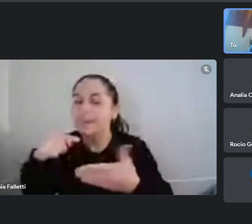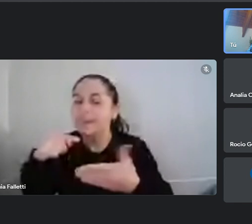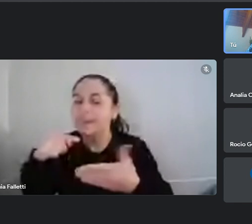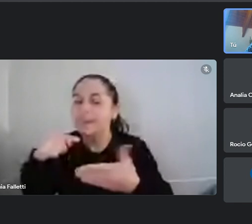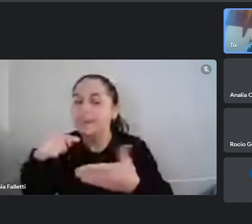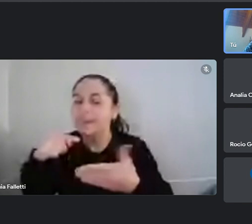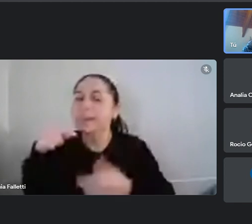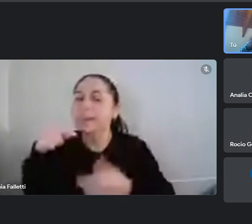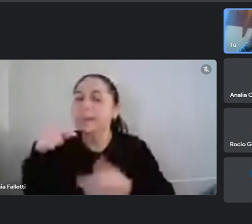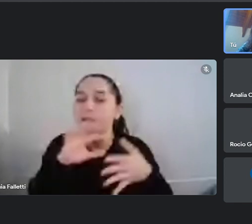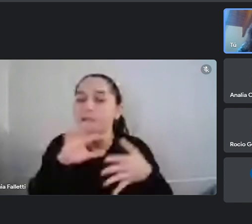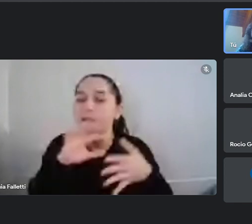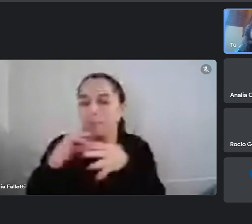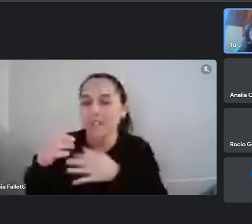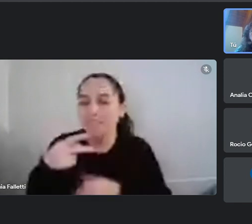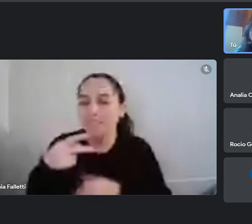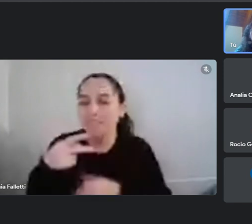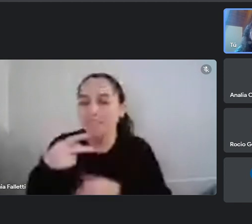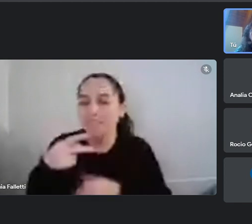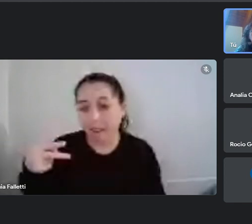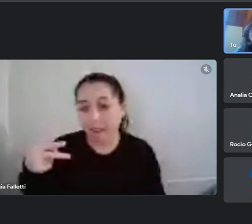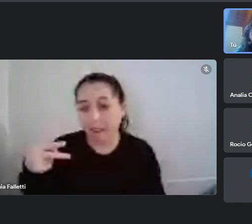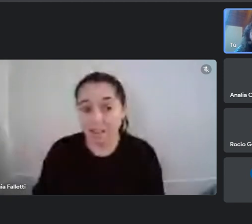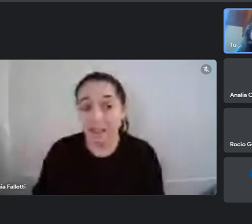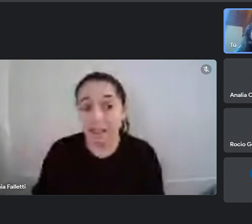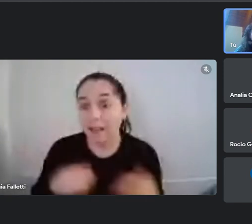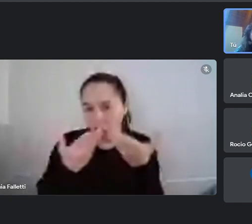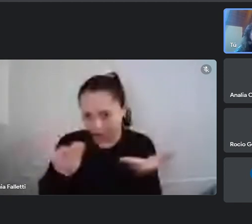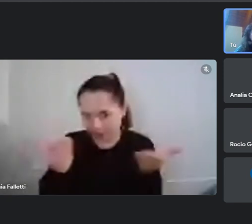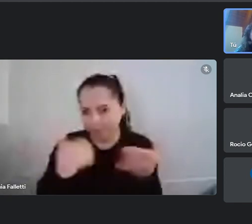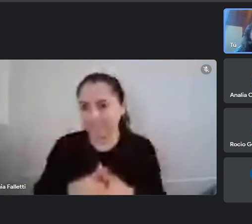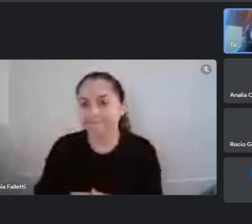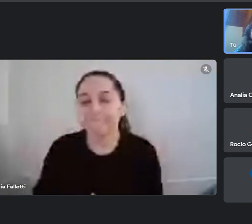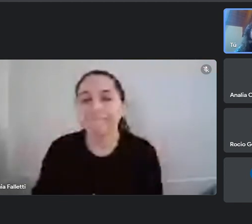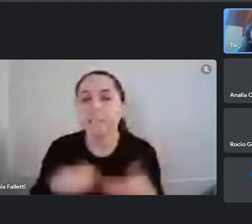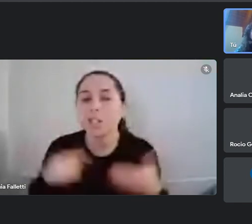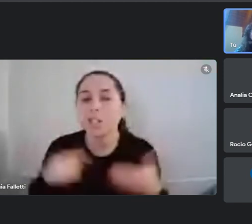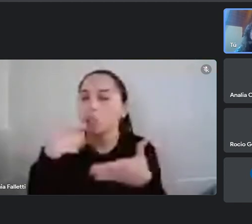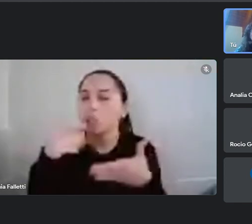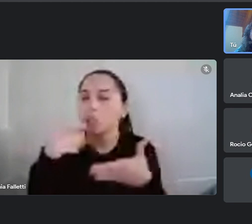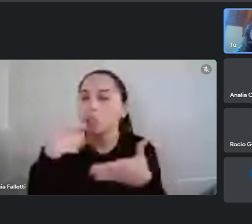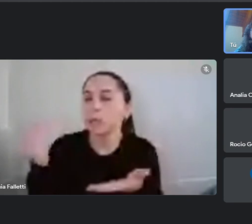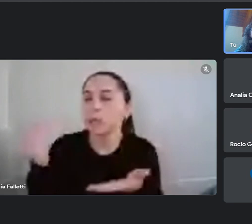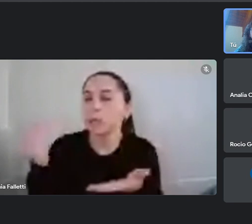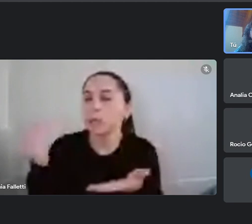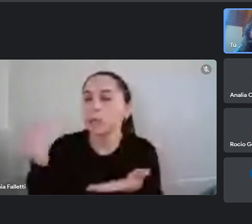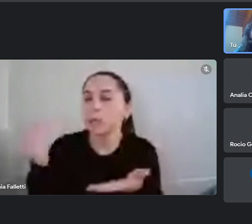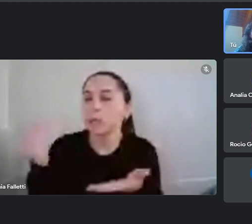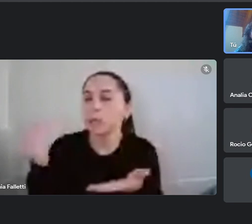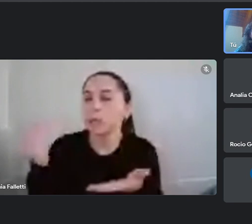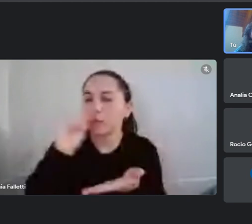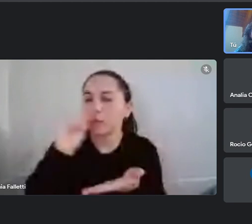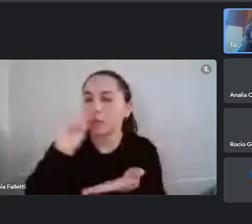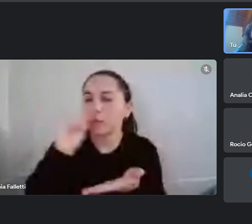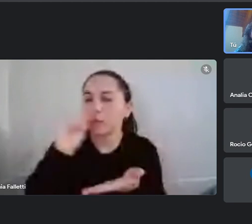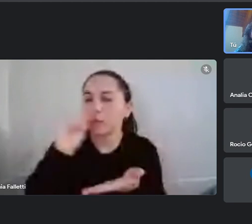presentándola. Fíjense, yo puse podría servir, incluye y dificulta.